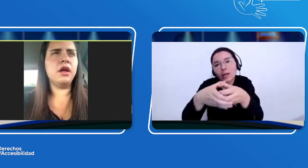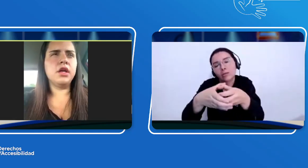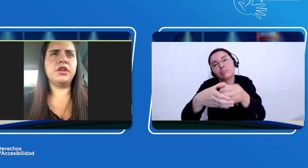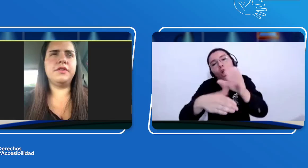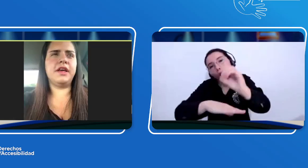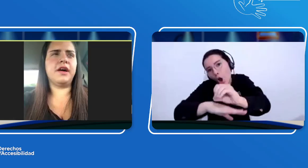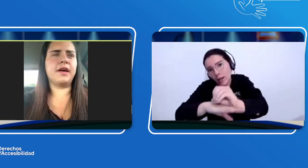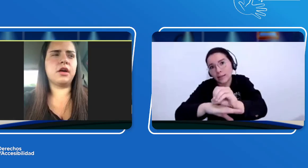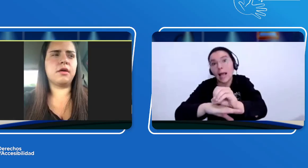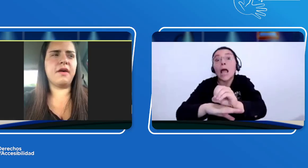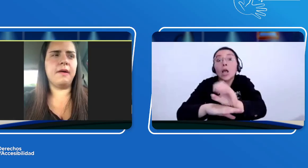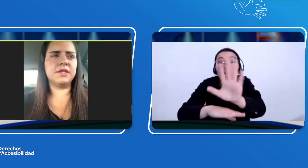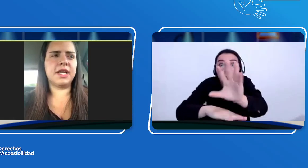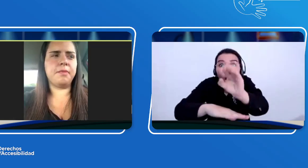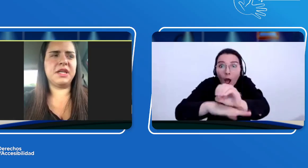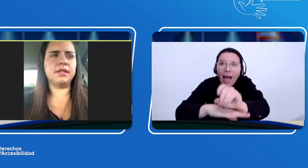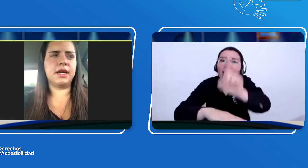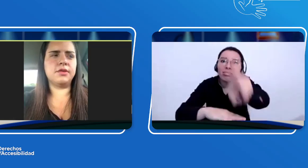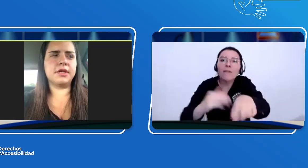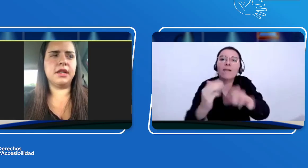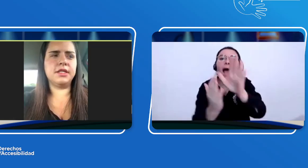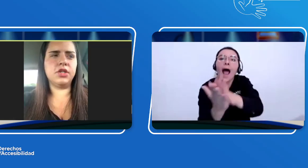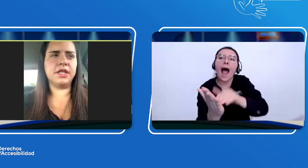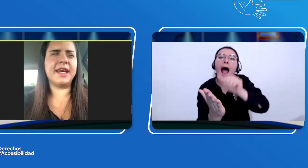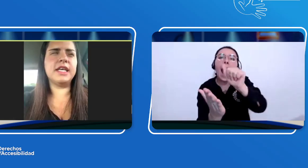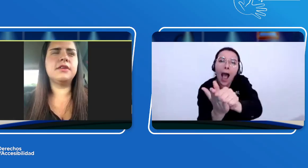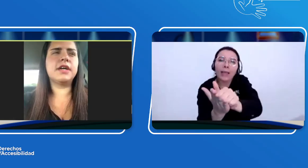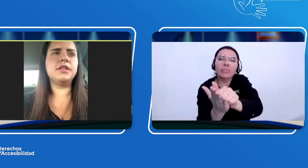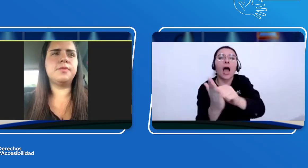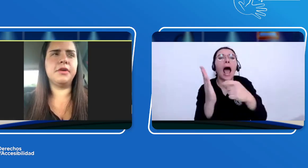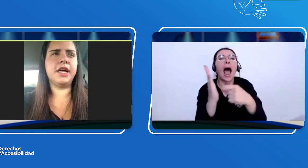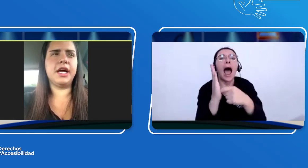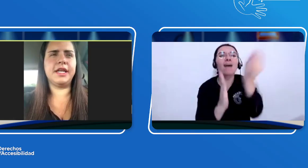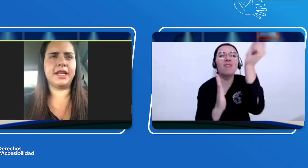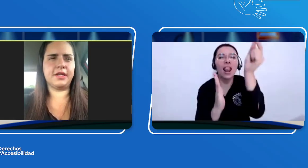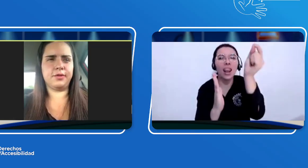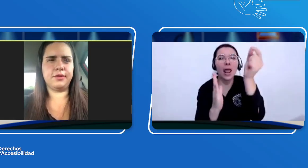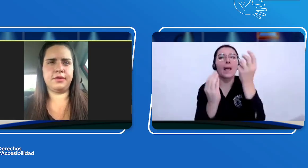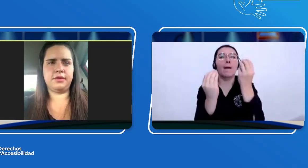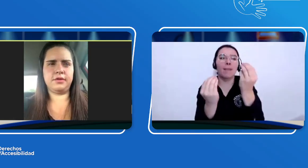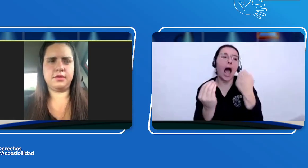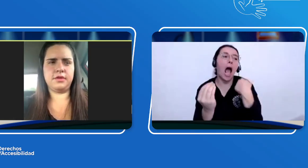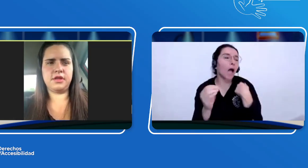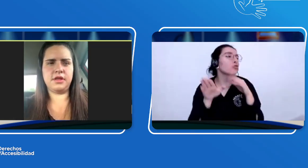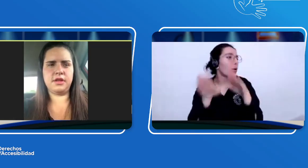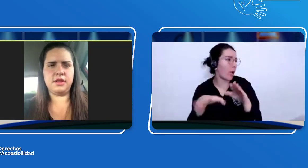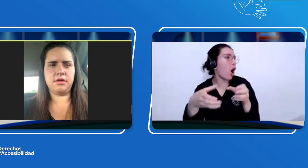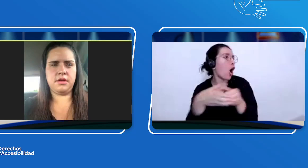aval, donde diga que vamos a representar las organizaciones. Es lo que dispone el decreto.